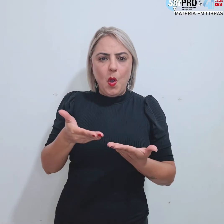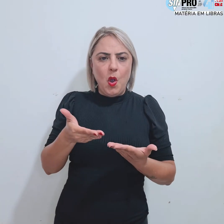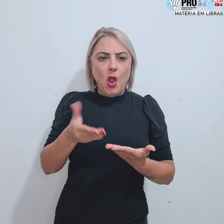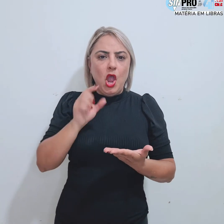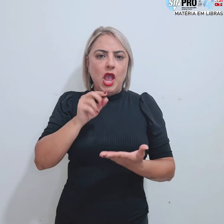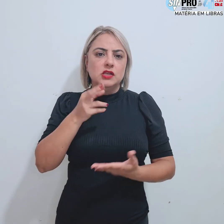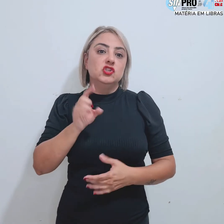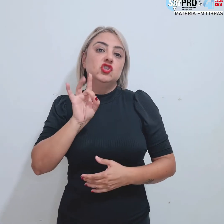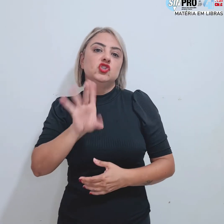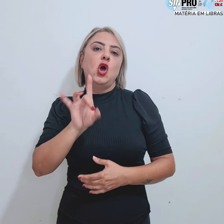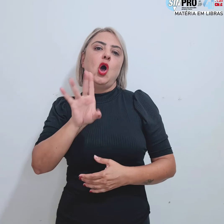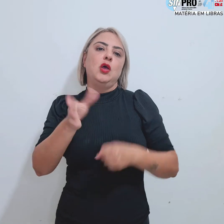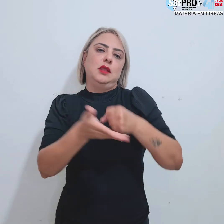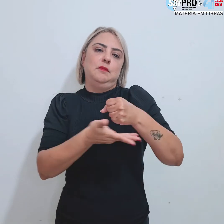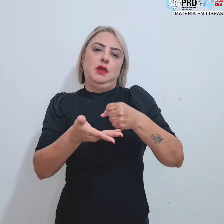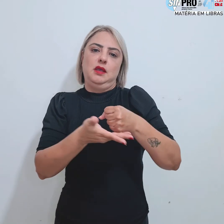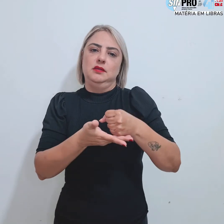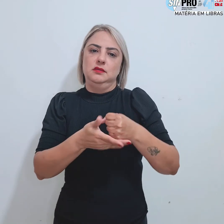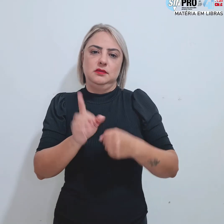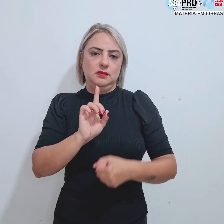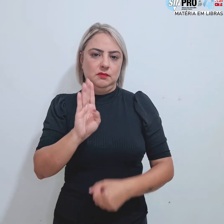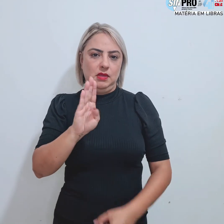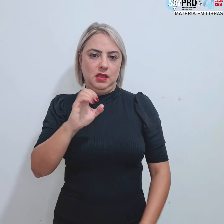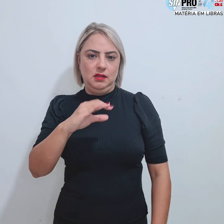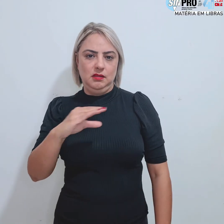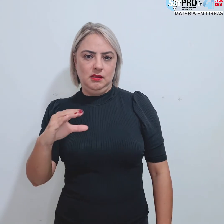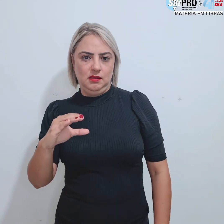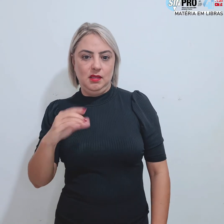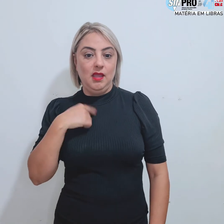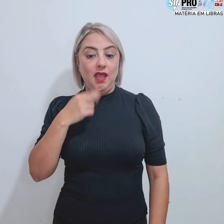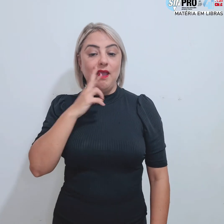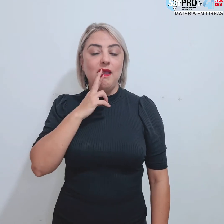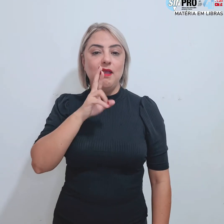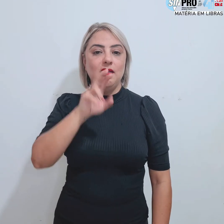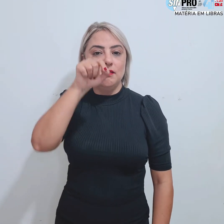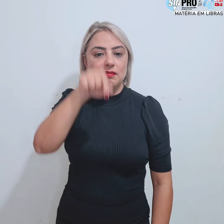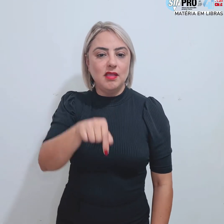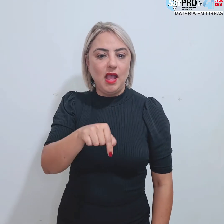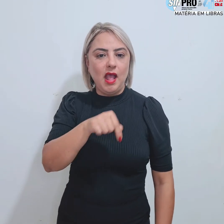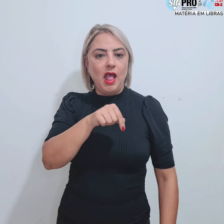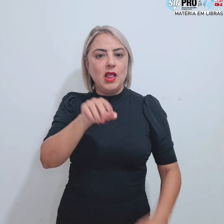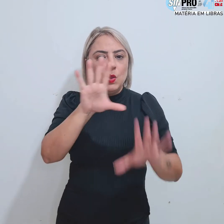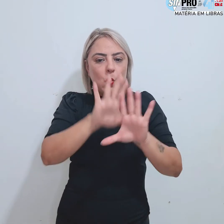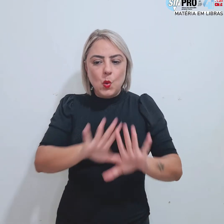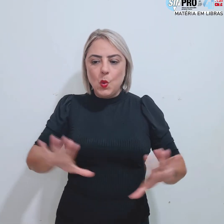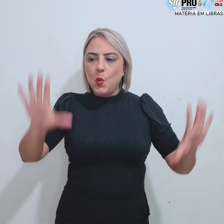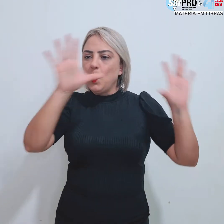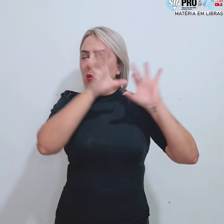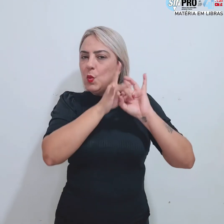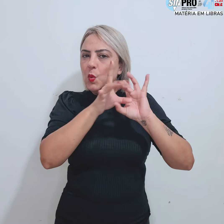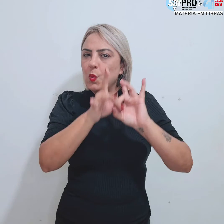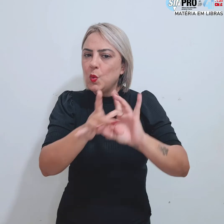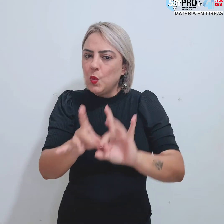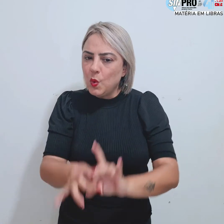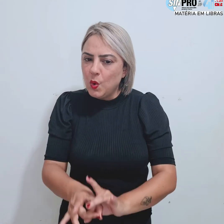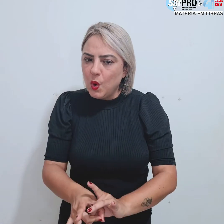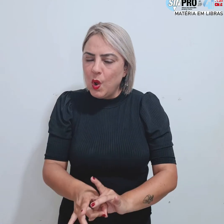hoje são resultado da base. Elas são resultado de uma conjuntura completamente